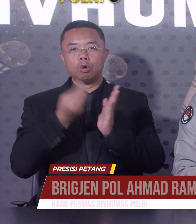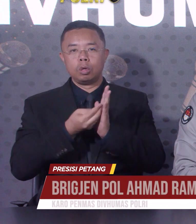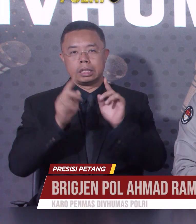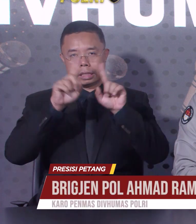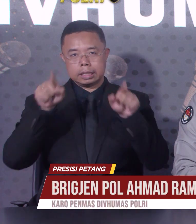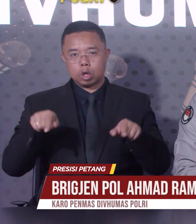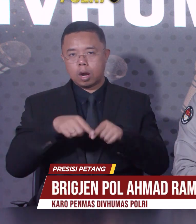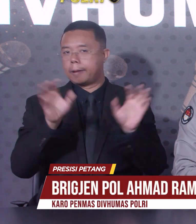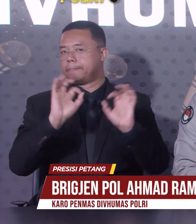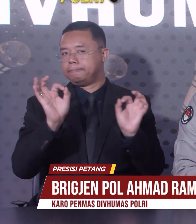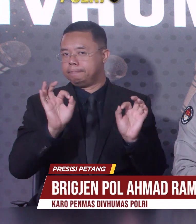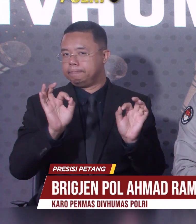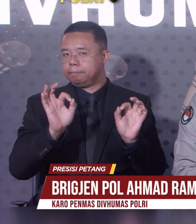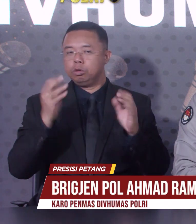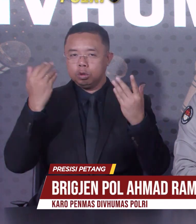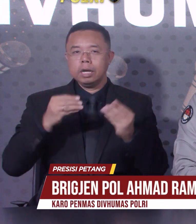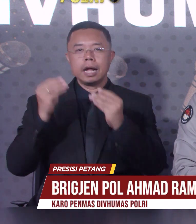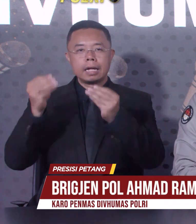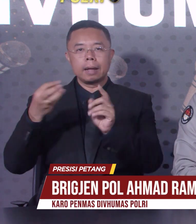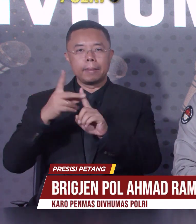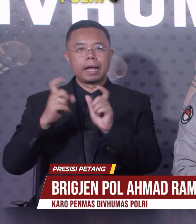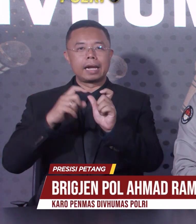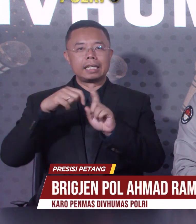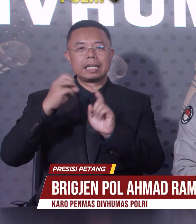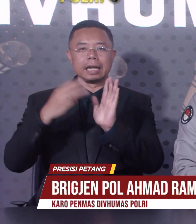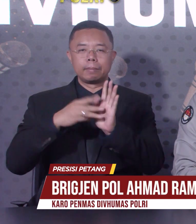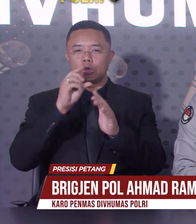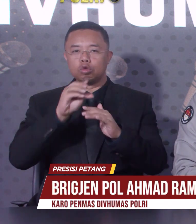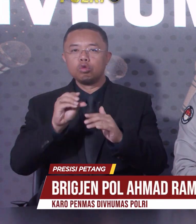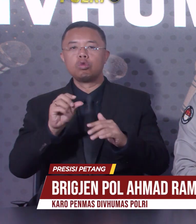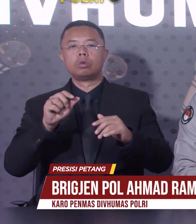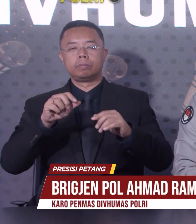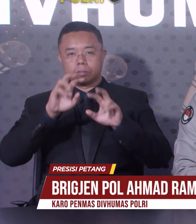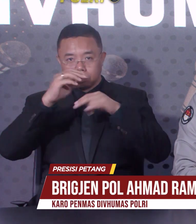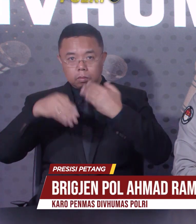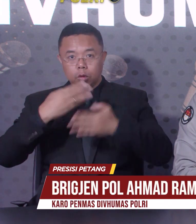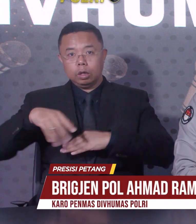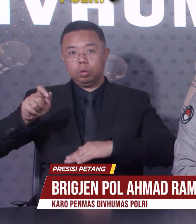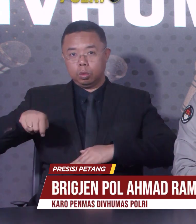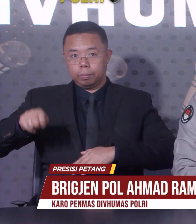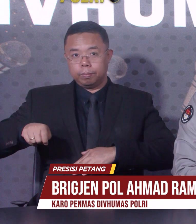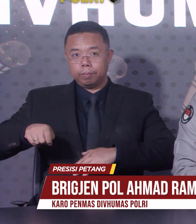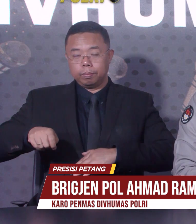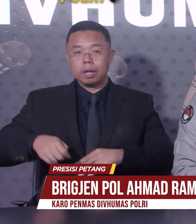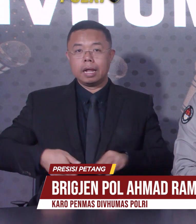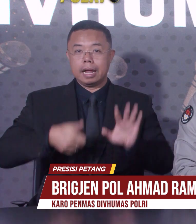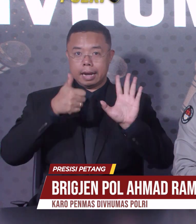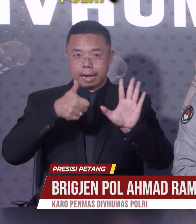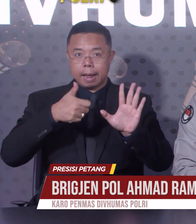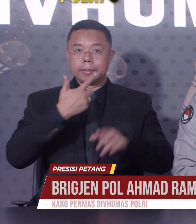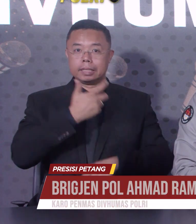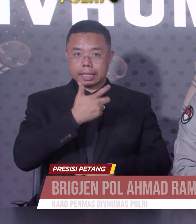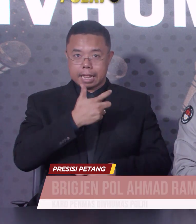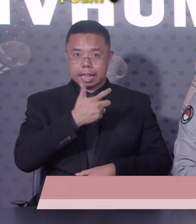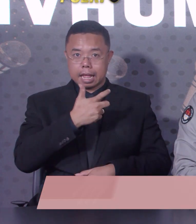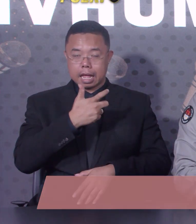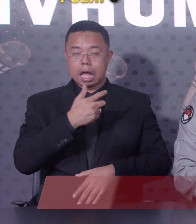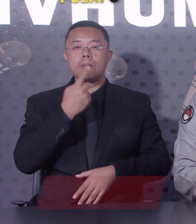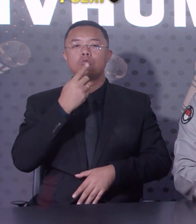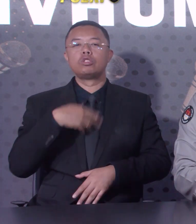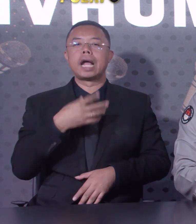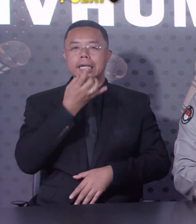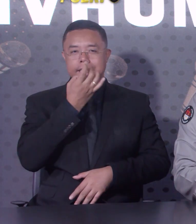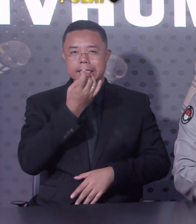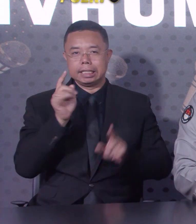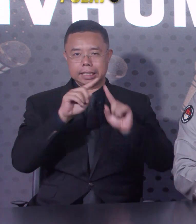ilegal kemudian diserahkan ke bareskrim untuk ditindaklanjuti secara hukum dan keenam senjata lain yang memiliki